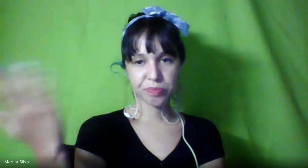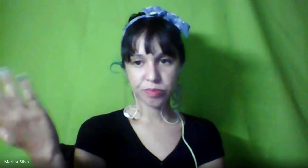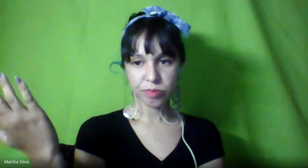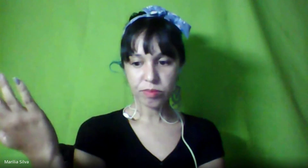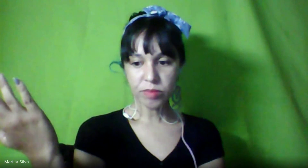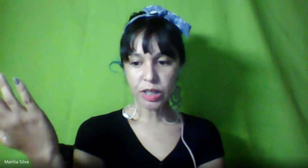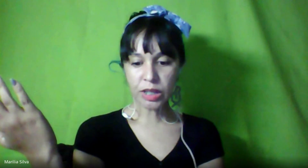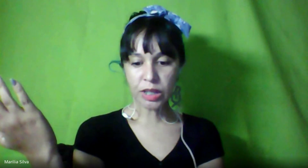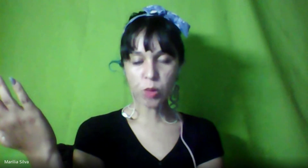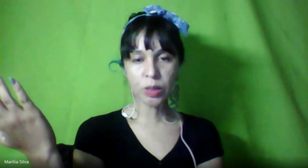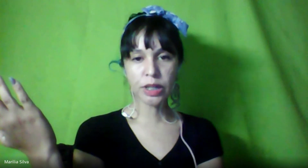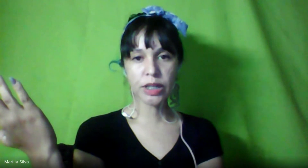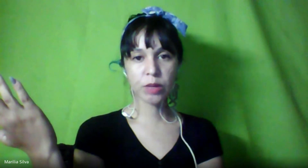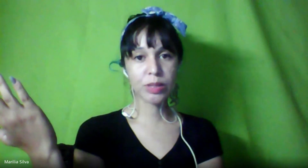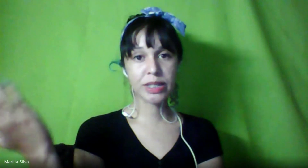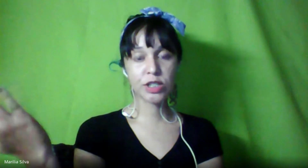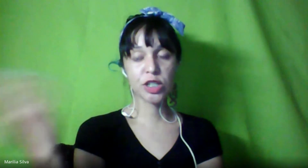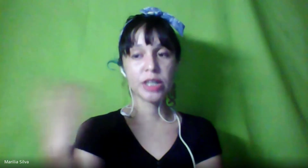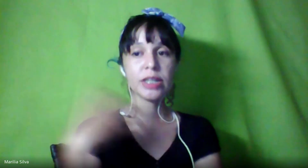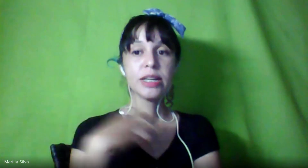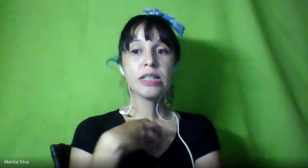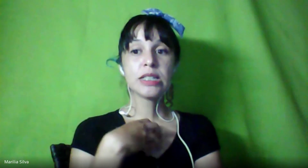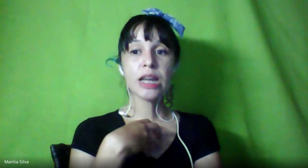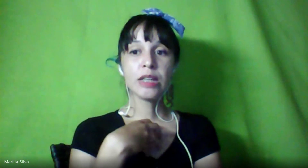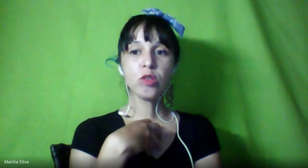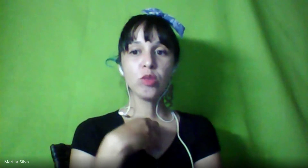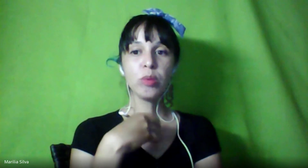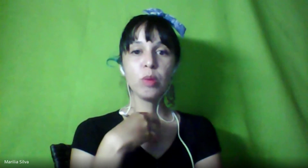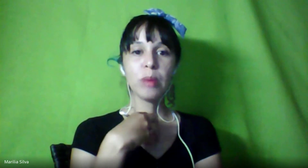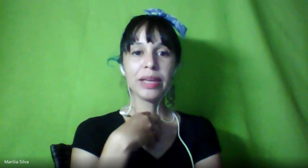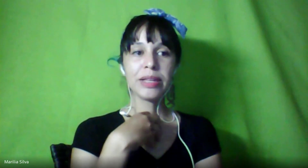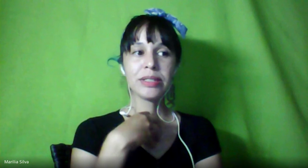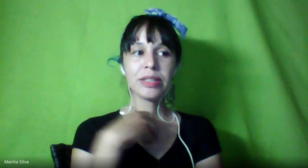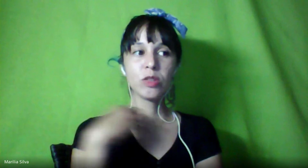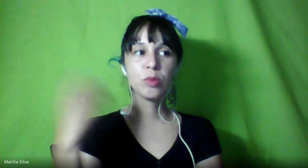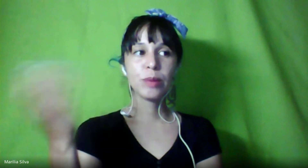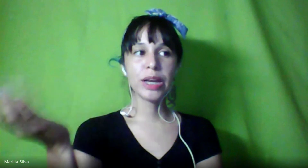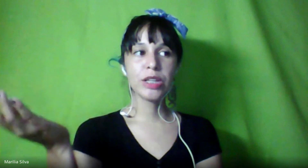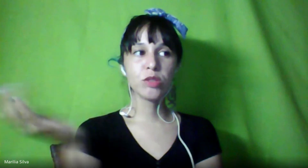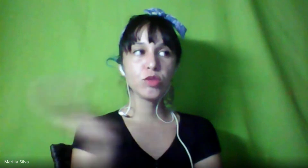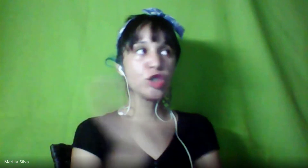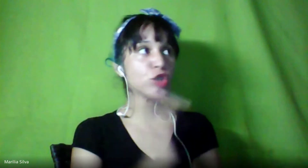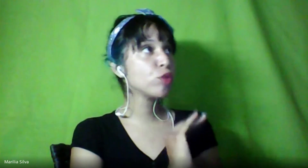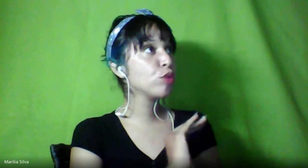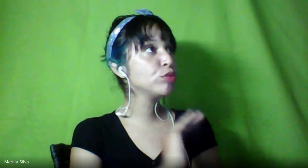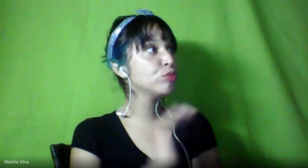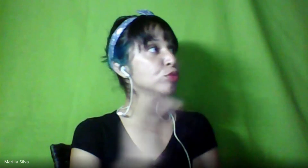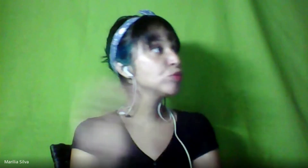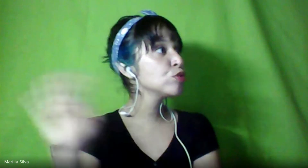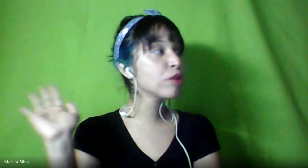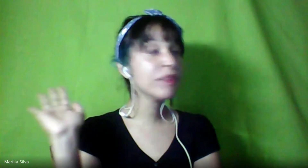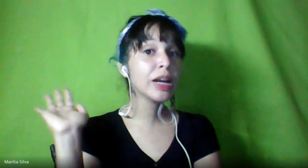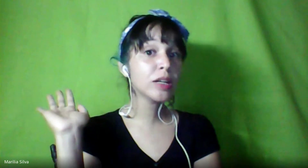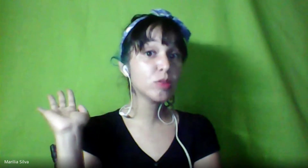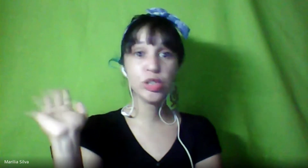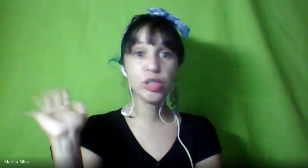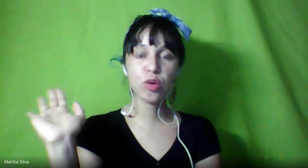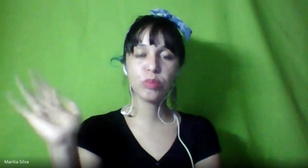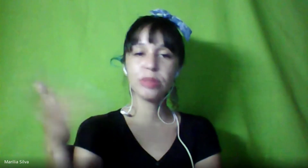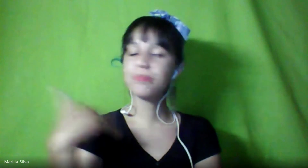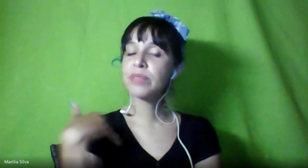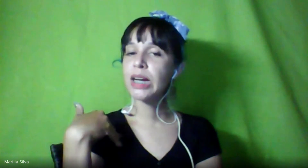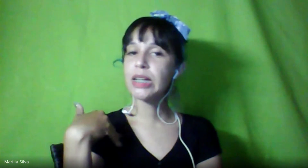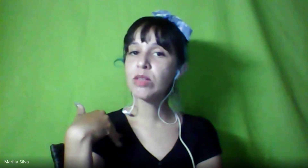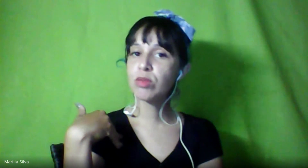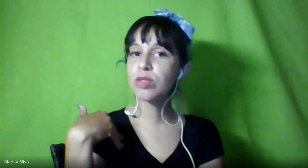falo nenhuma língua estrangeira, saindo do meu país e indo para um país onde todo mundo só fala um